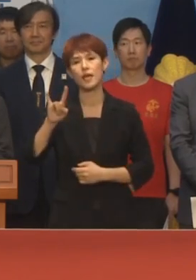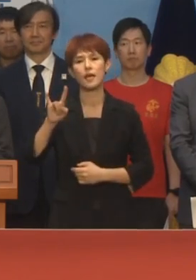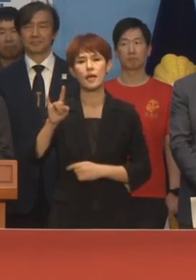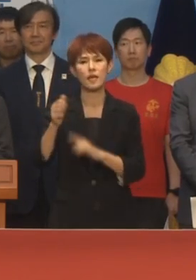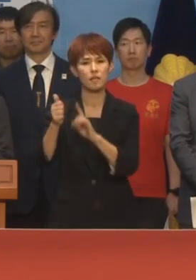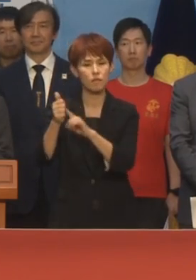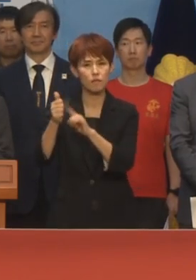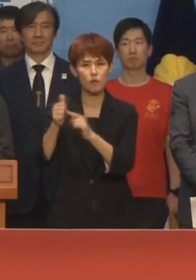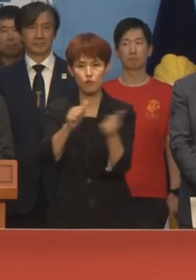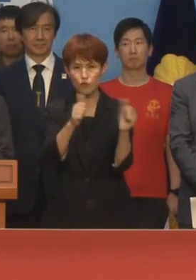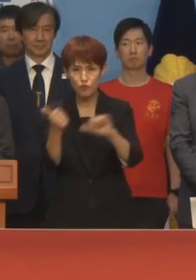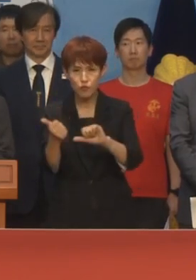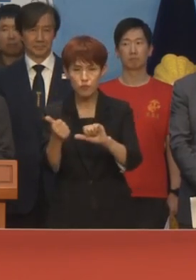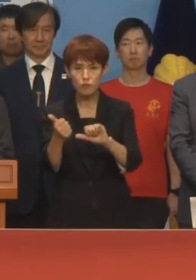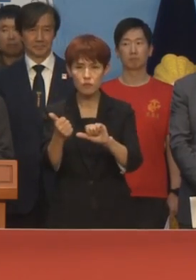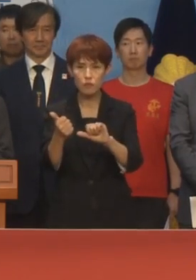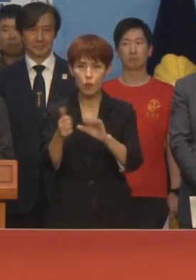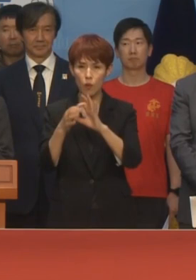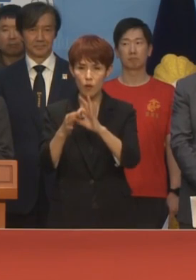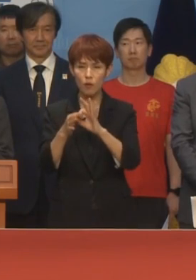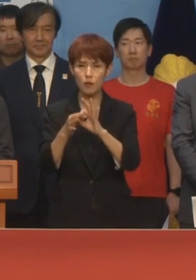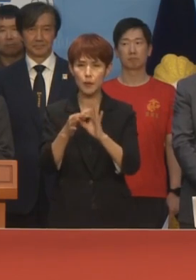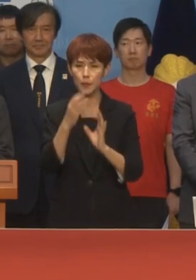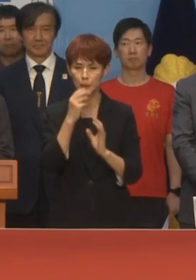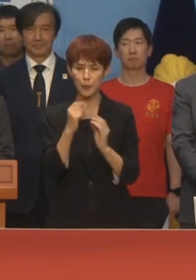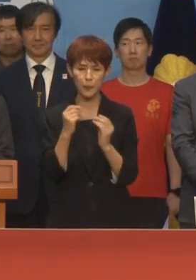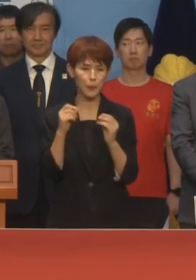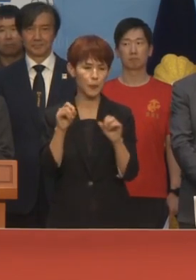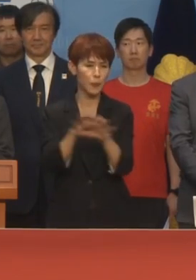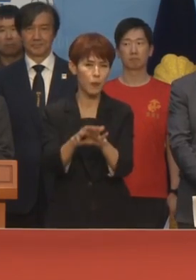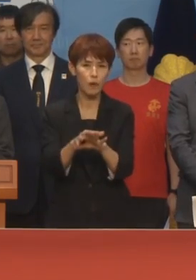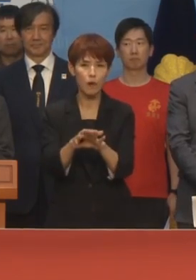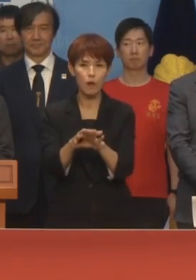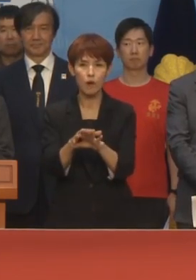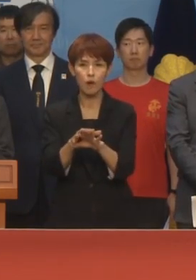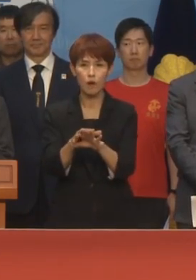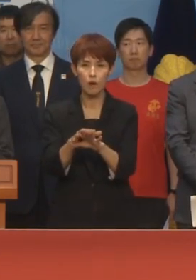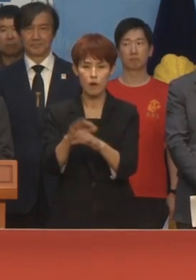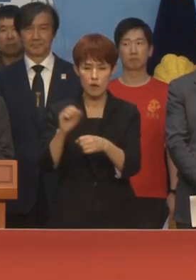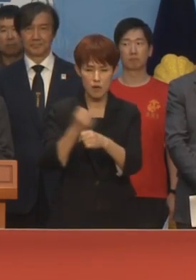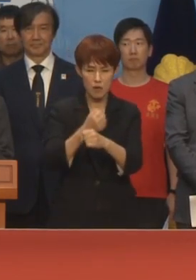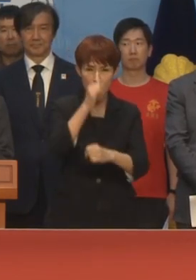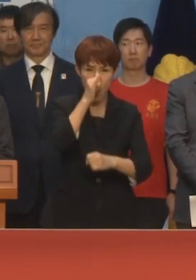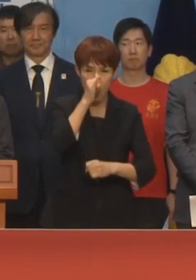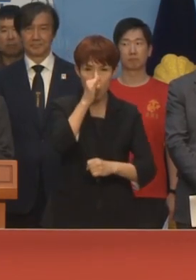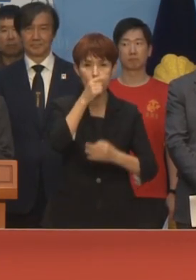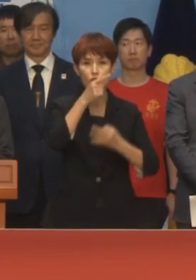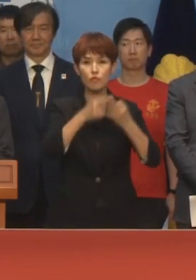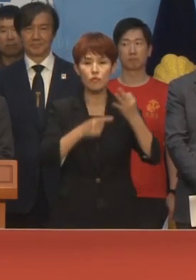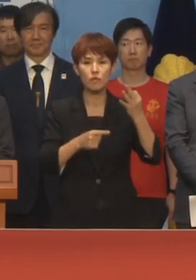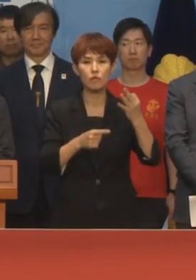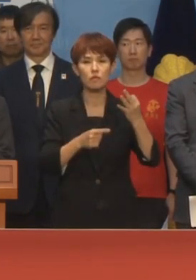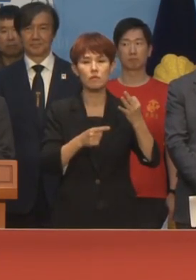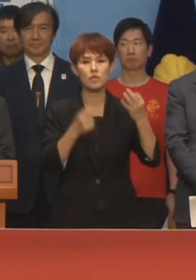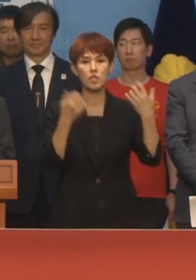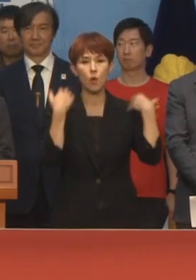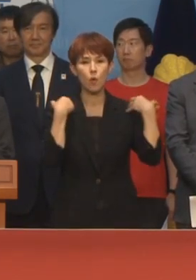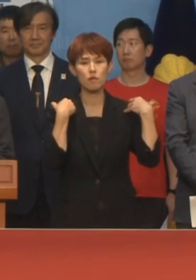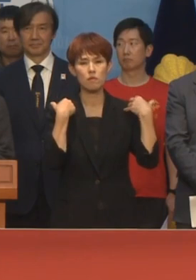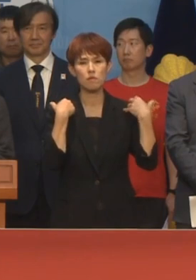대한 축소 은폐 조작은 우리 윤석열 검찰 정권의 붕괴의 방아쇠가 될